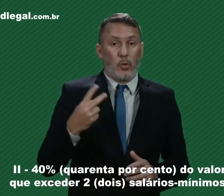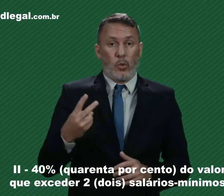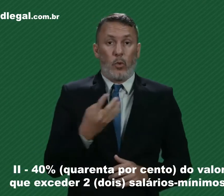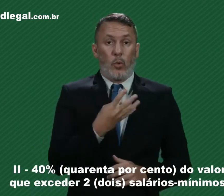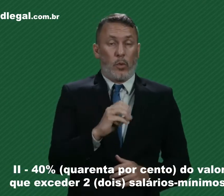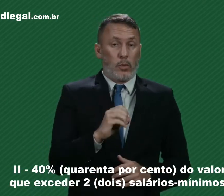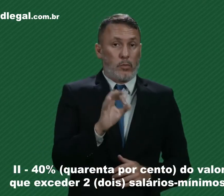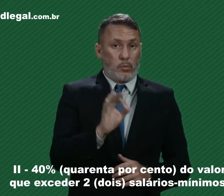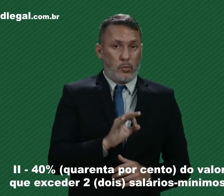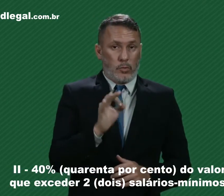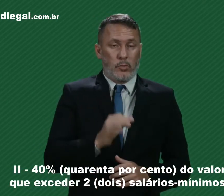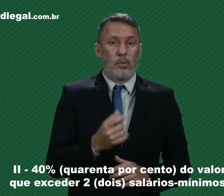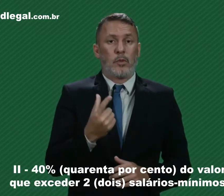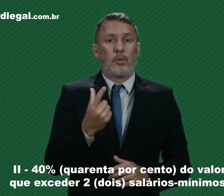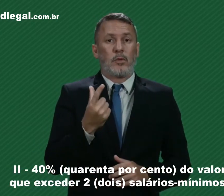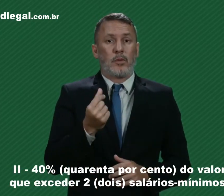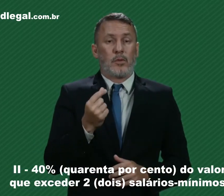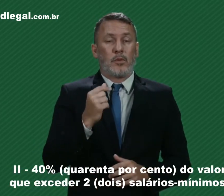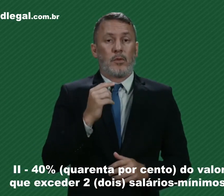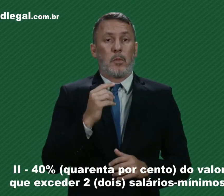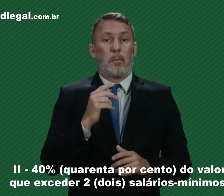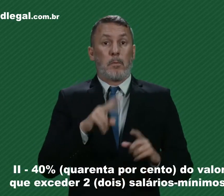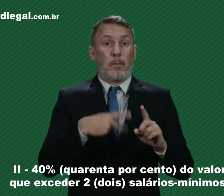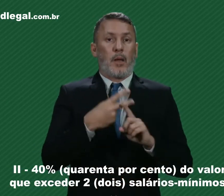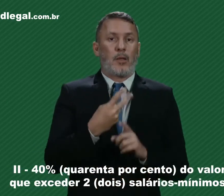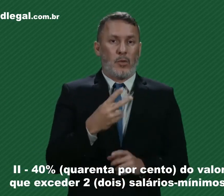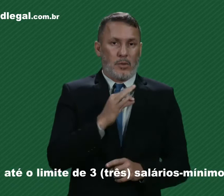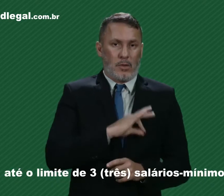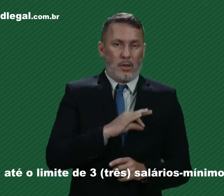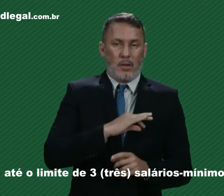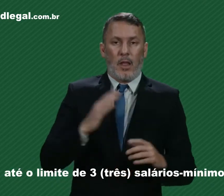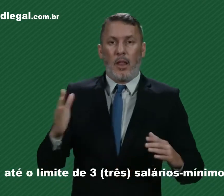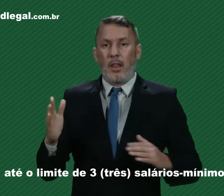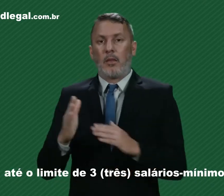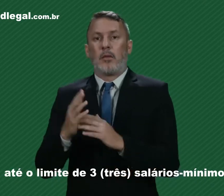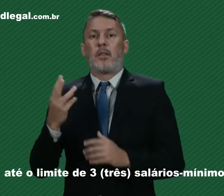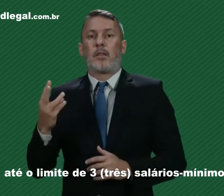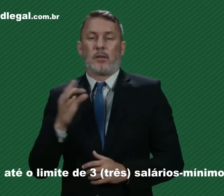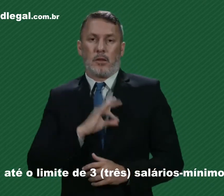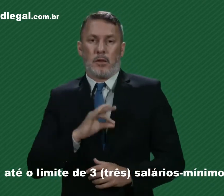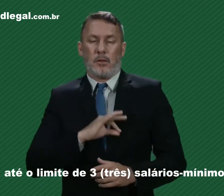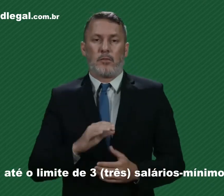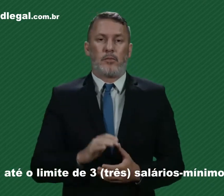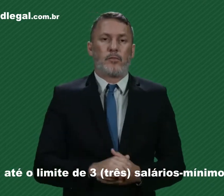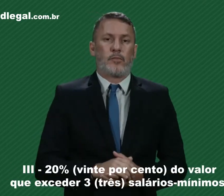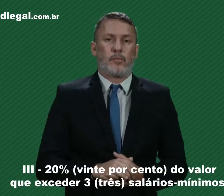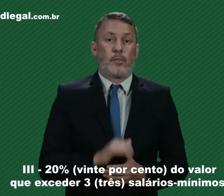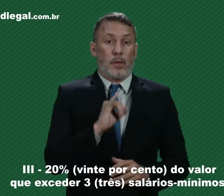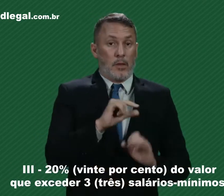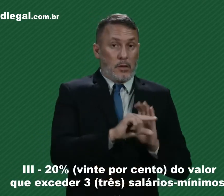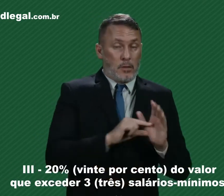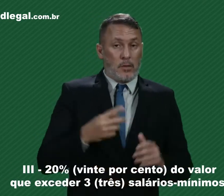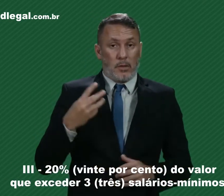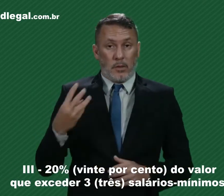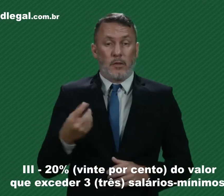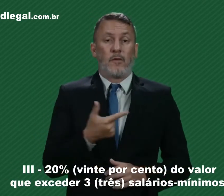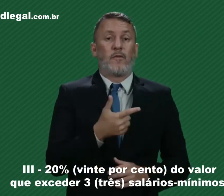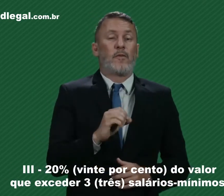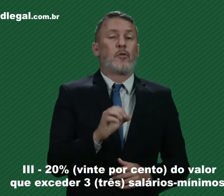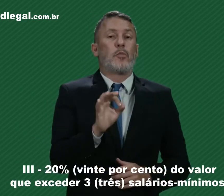2. 40% do valor que exceder 2 salários mínimos até o limite de 3 salários mínimos. Inciso